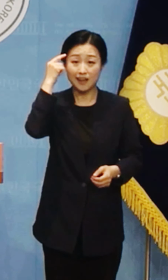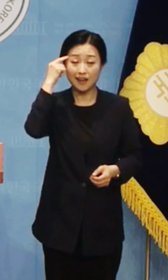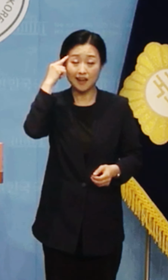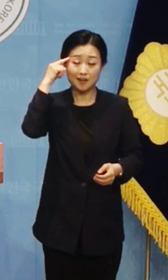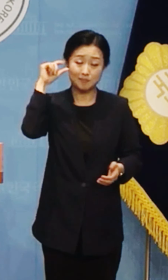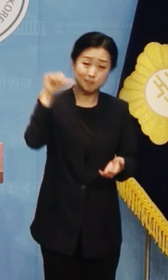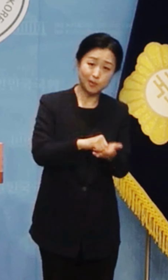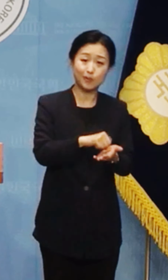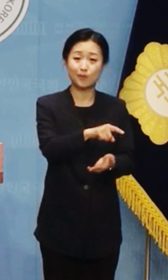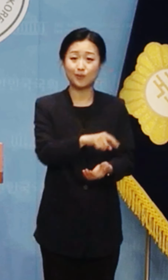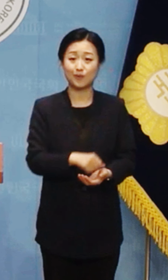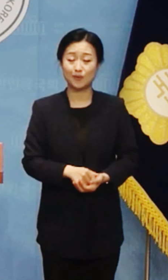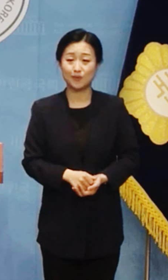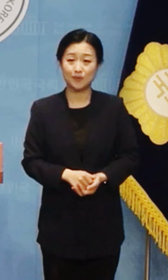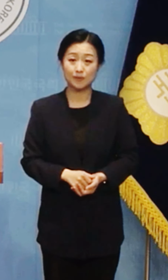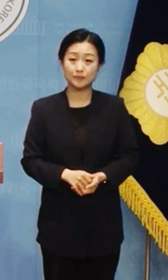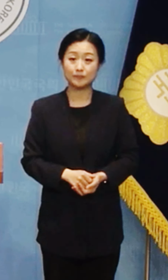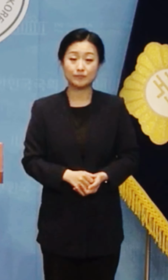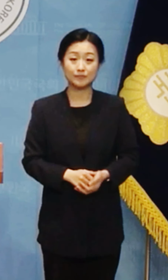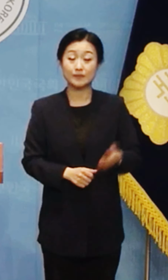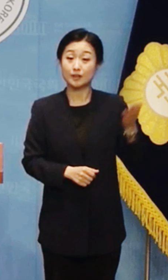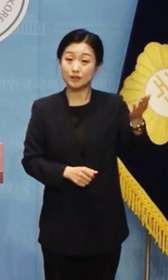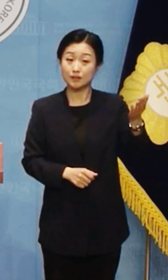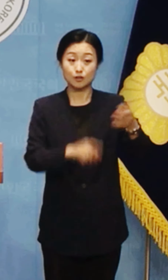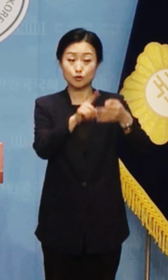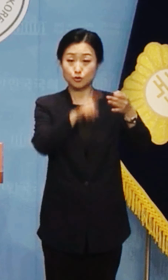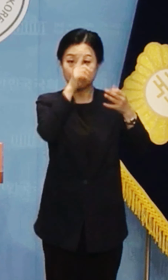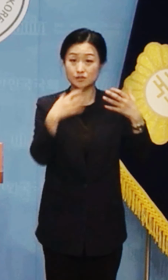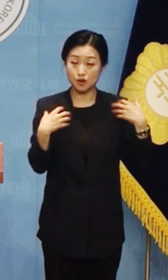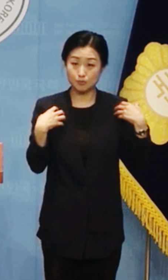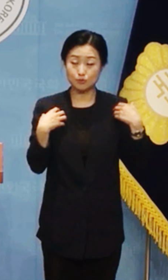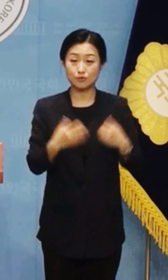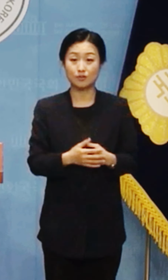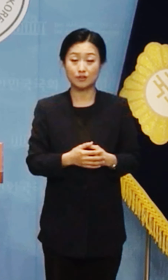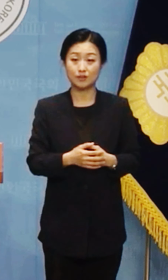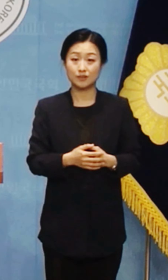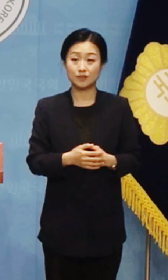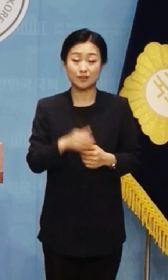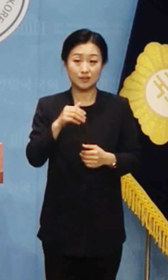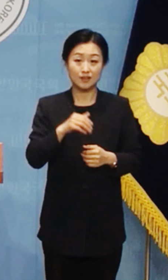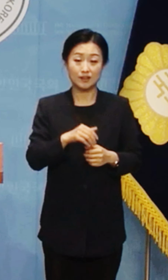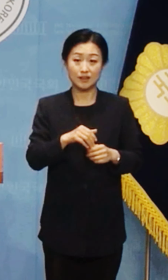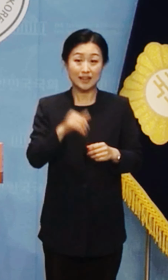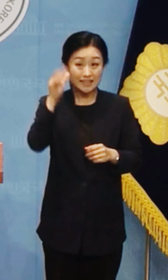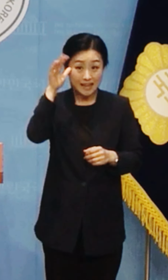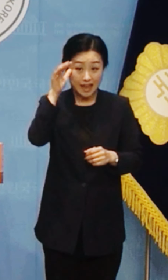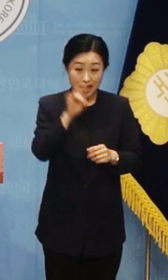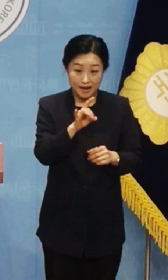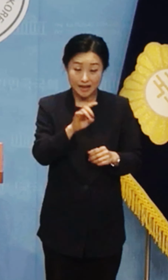천박합니다 그런 윤석열 정권이 개 한 마리당 30만 원씩 퍼준다고